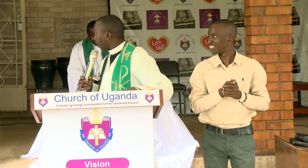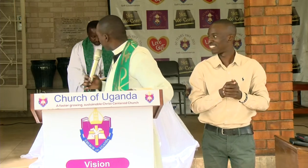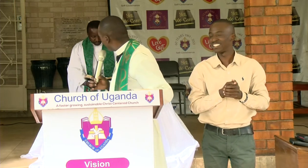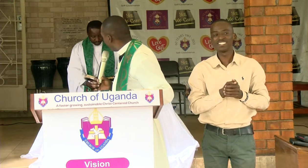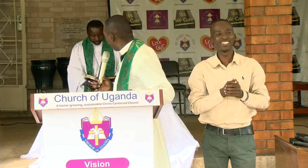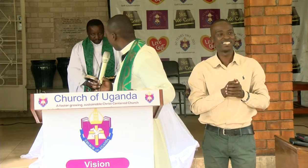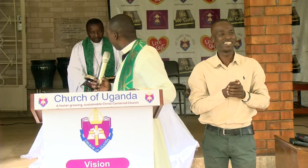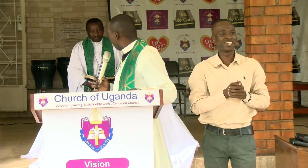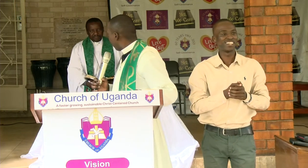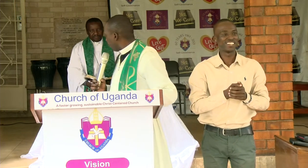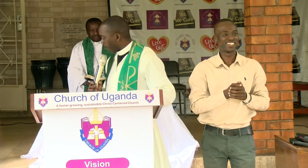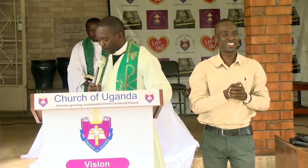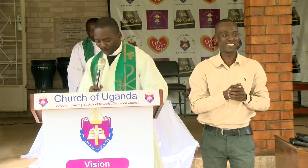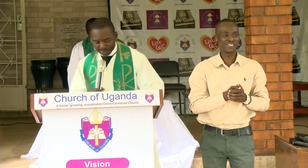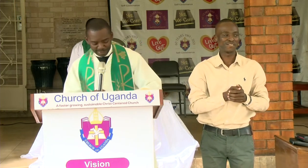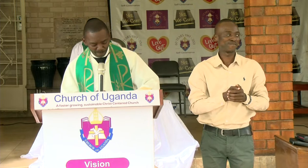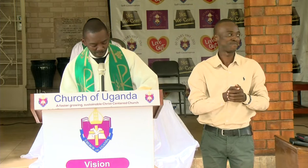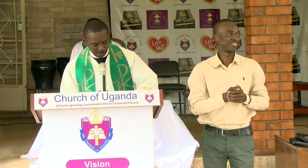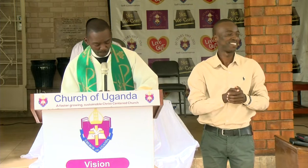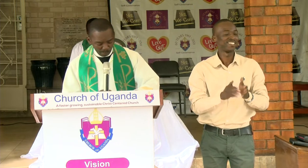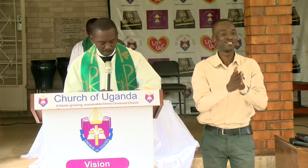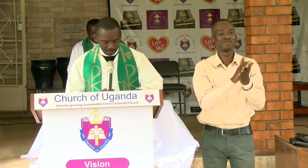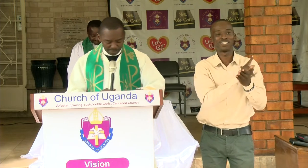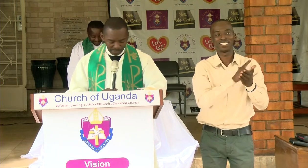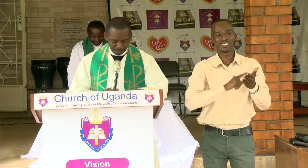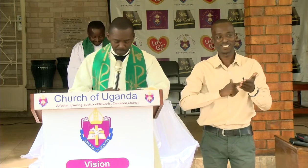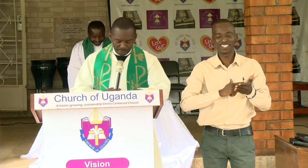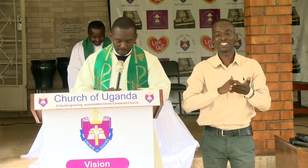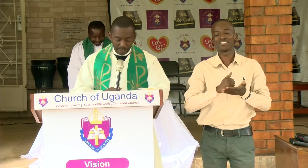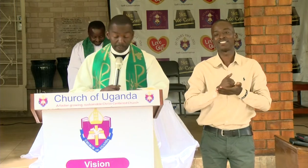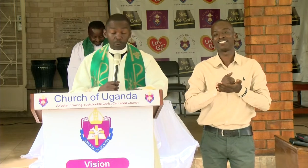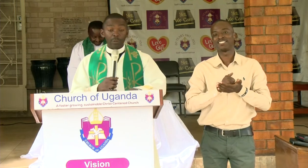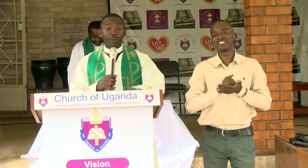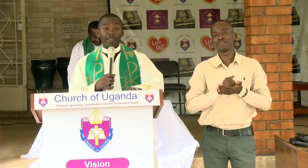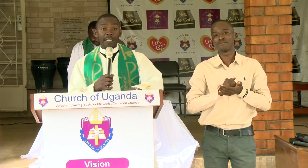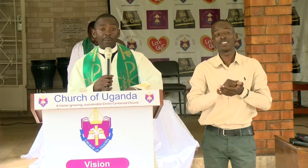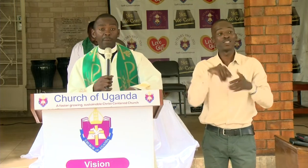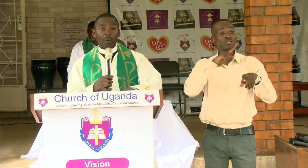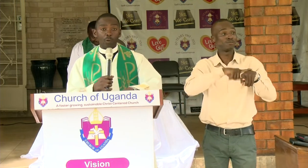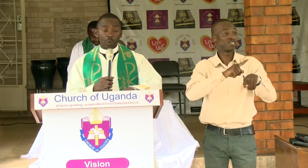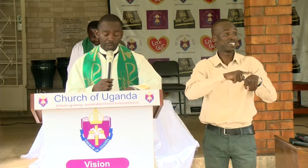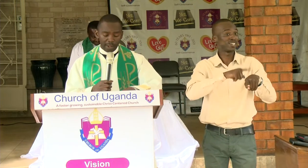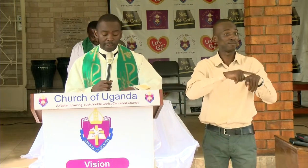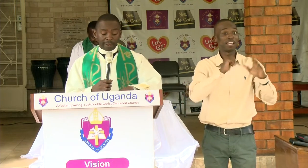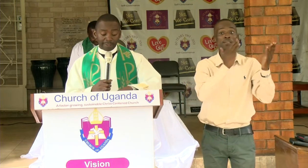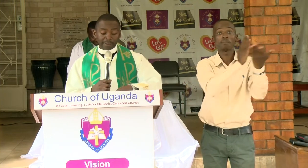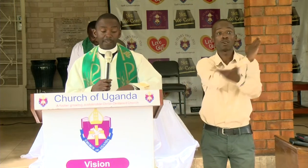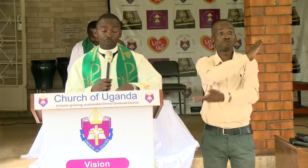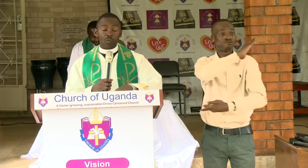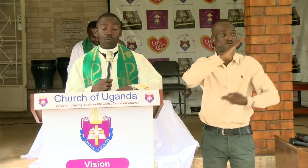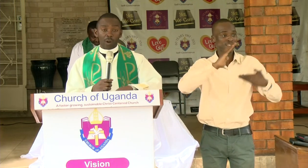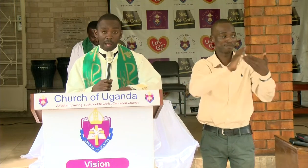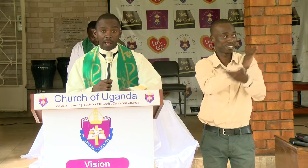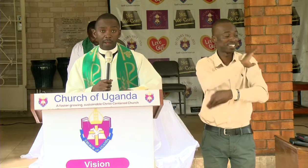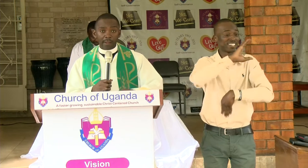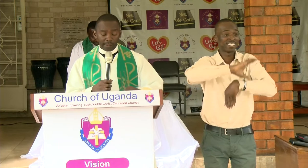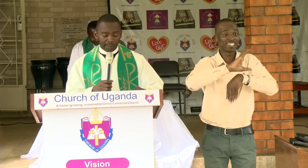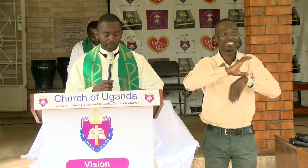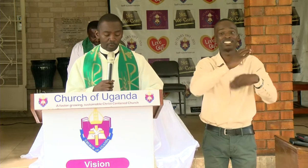n'abalya nakasebo webali wano naye Mukama yongere obakozesa. Tuli mu biseera eby'amakungula, ekkanisa